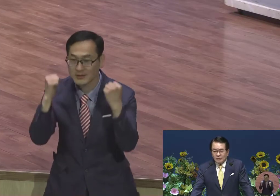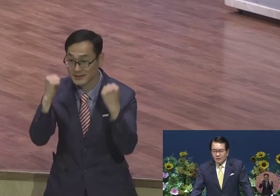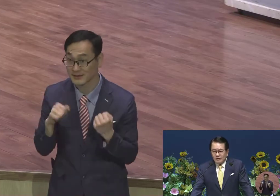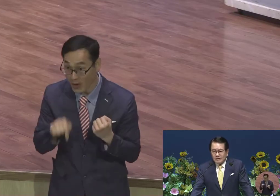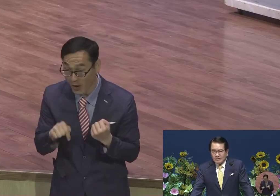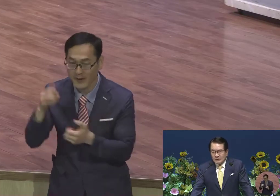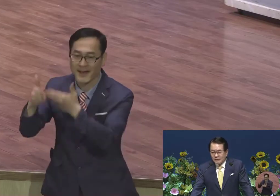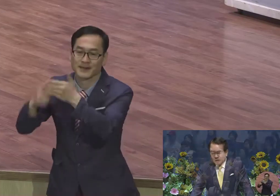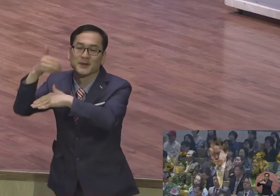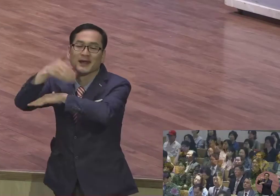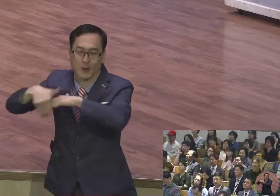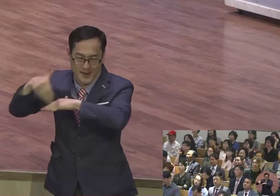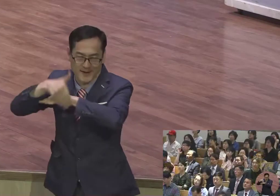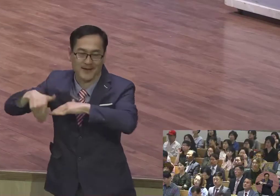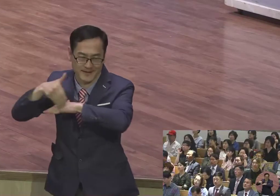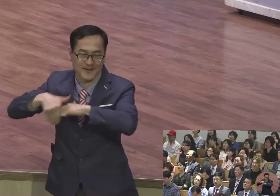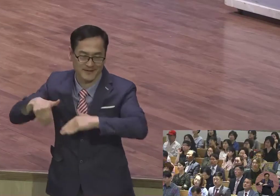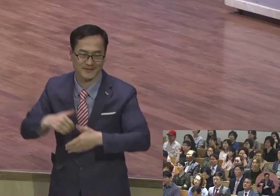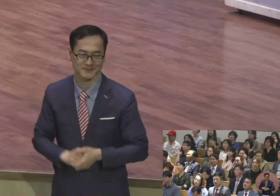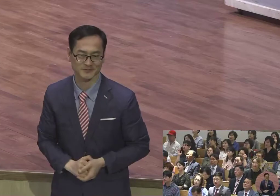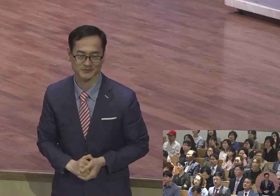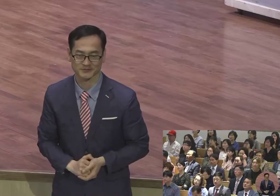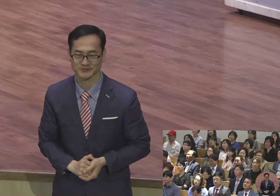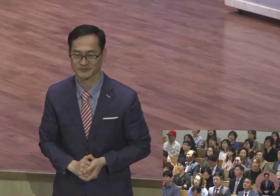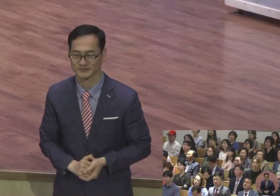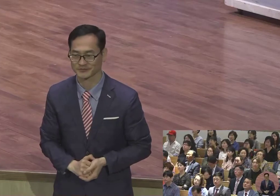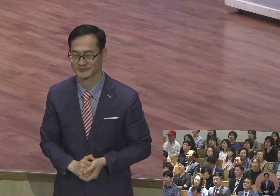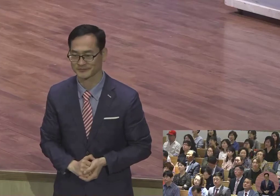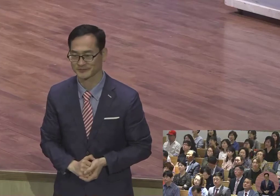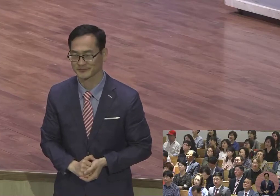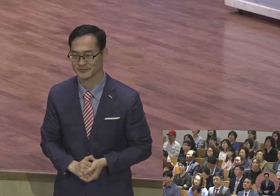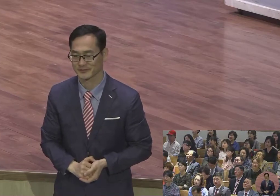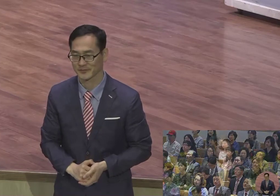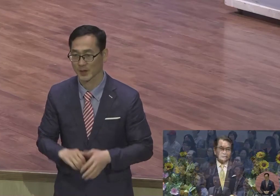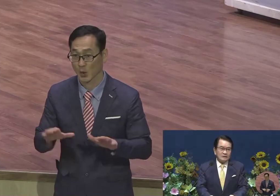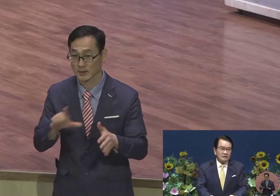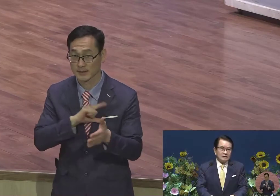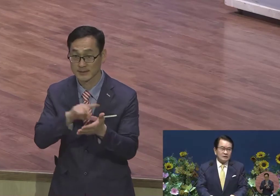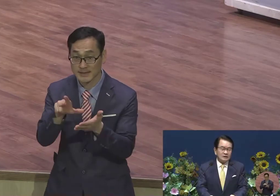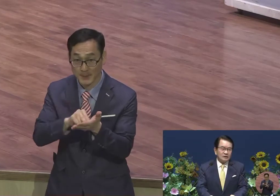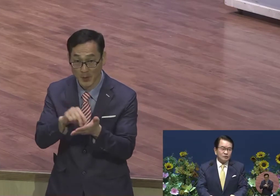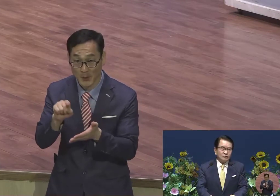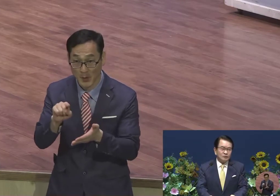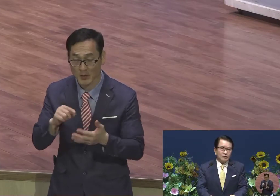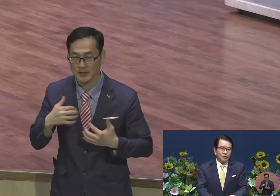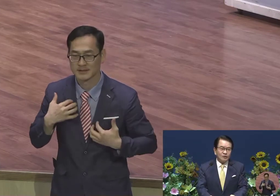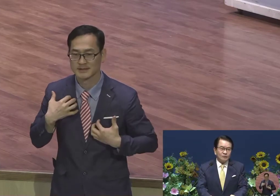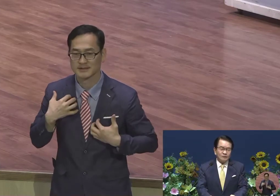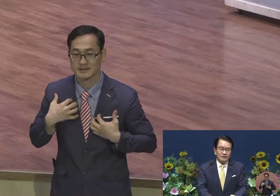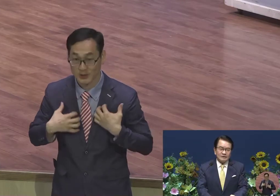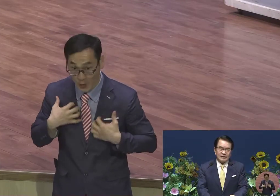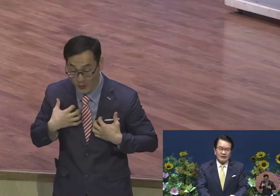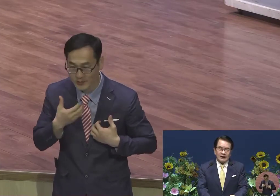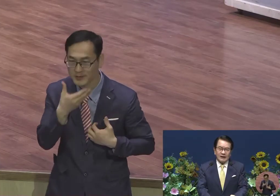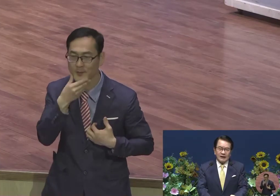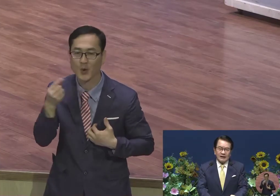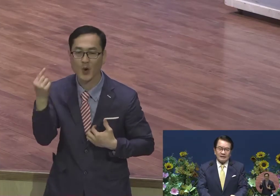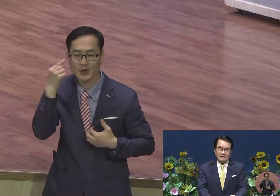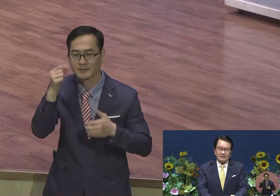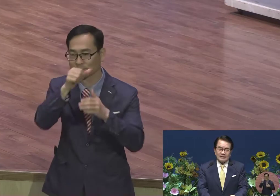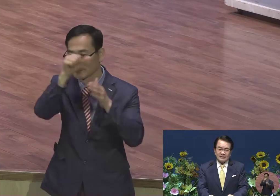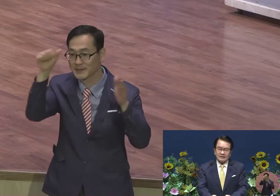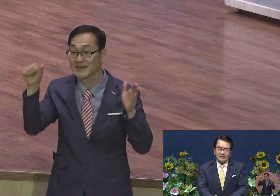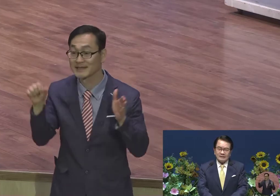계획인 줄 믿으시길 바랍니다. 오늘 제목이 즐거운 복음 인생이라,